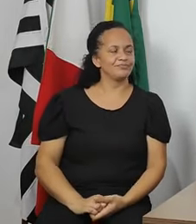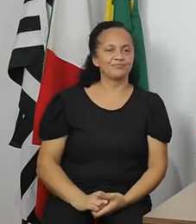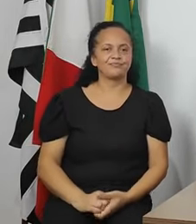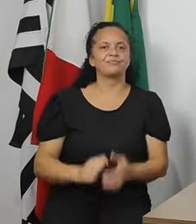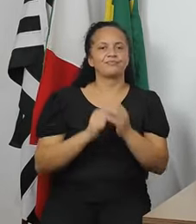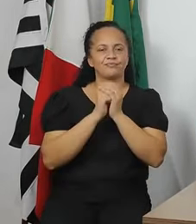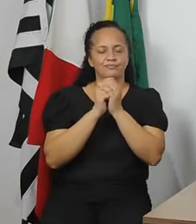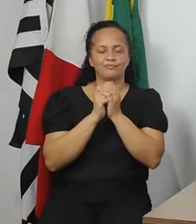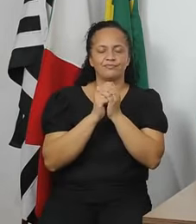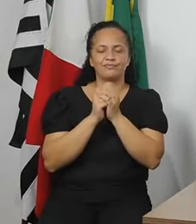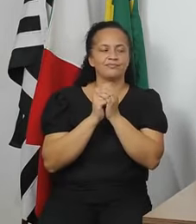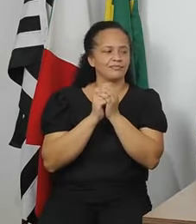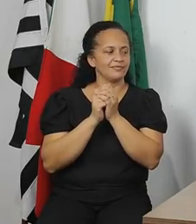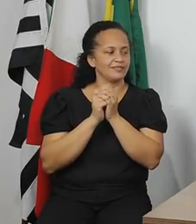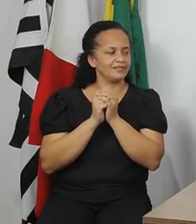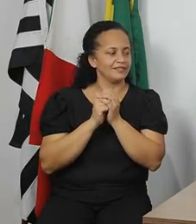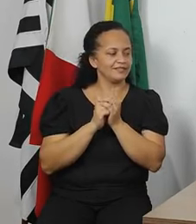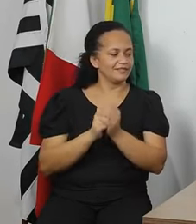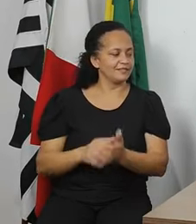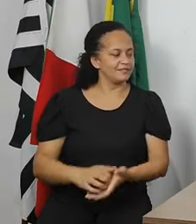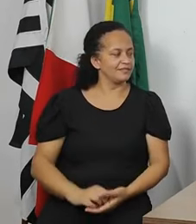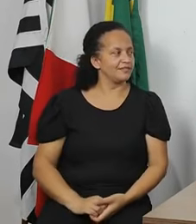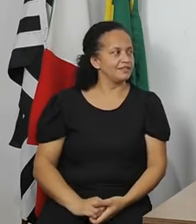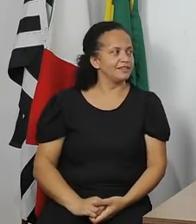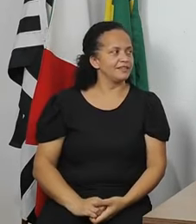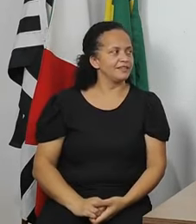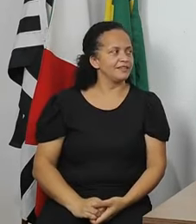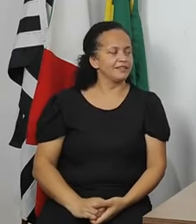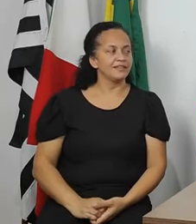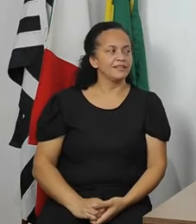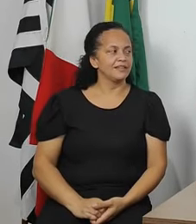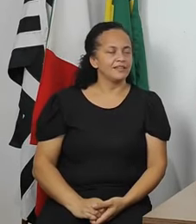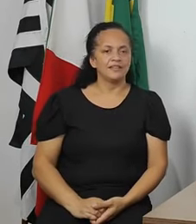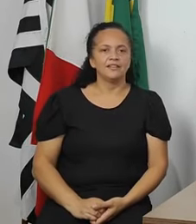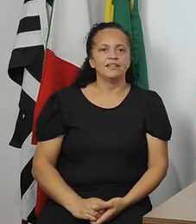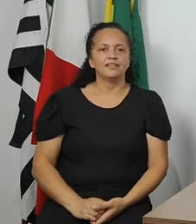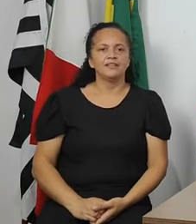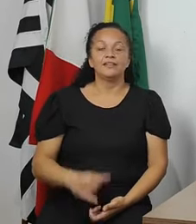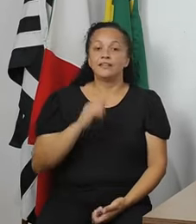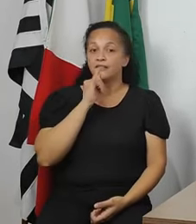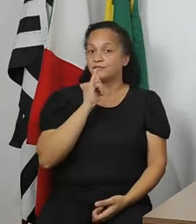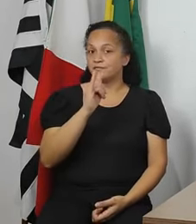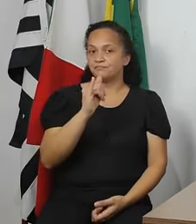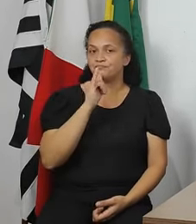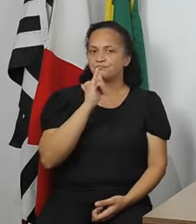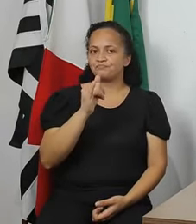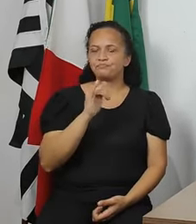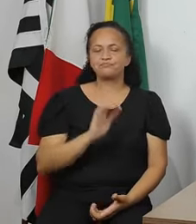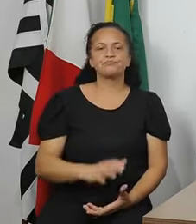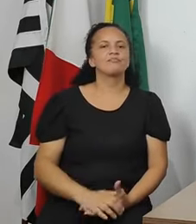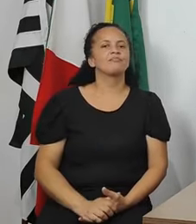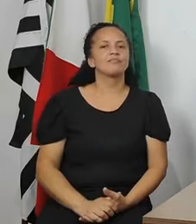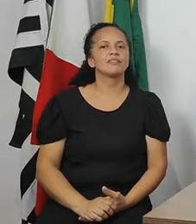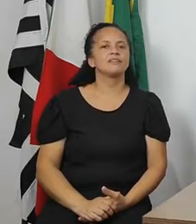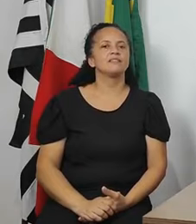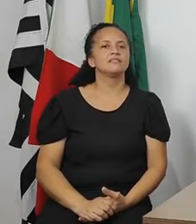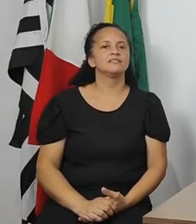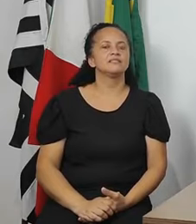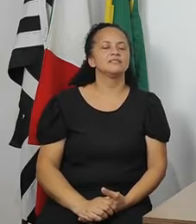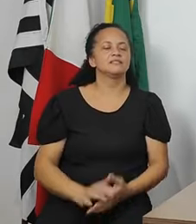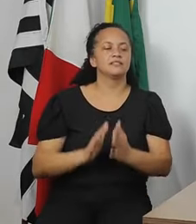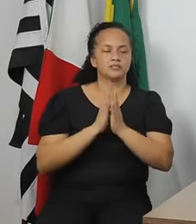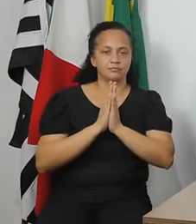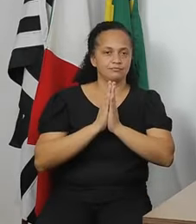Amém. Então, antes de dar os recadinhos, só para então, amém, a gente vai orar